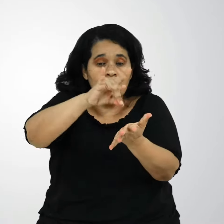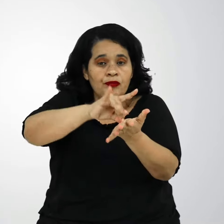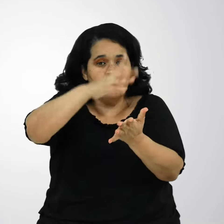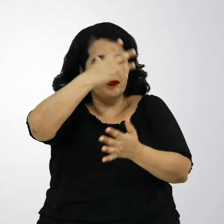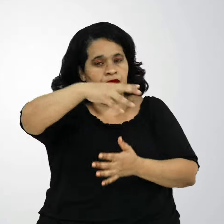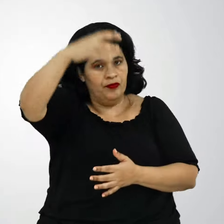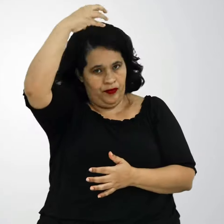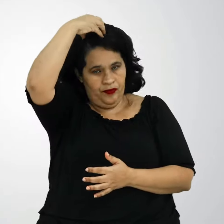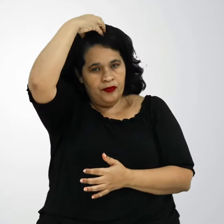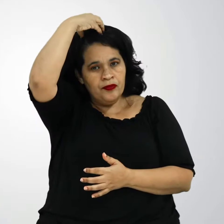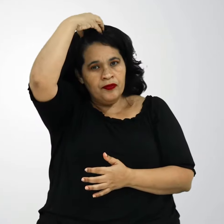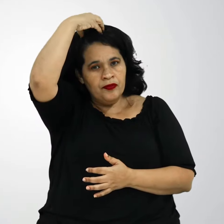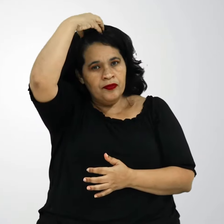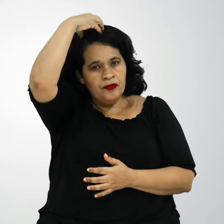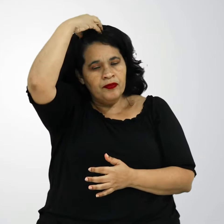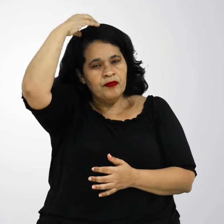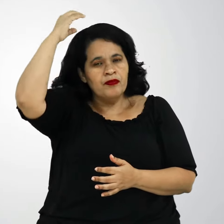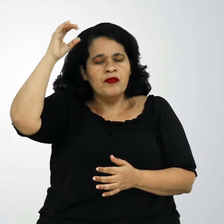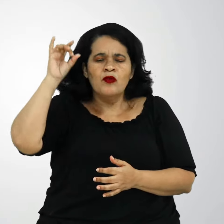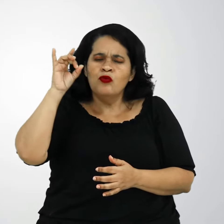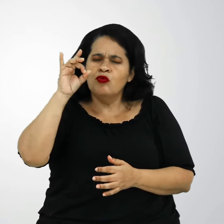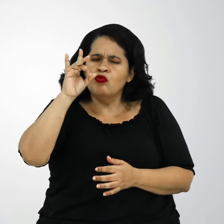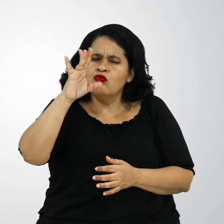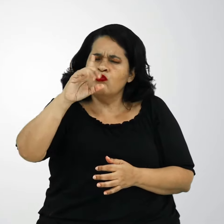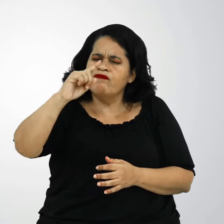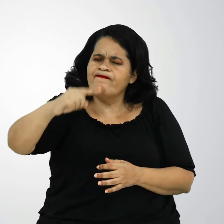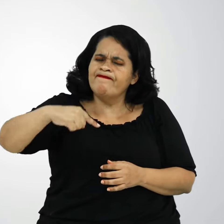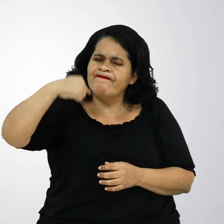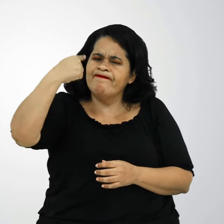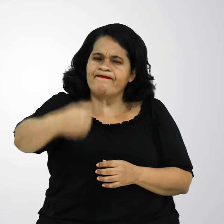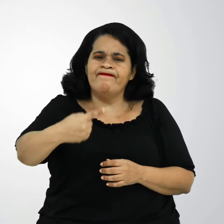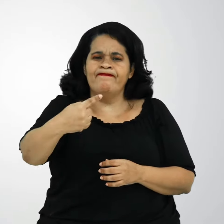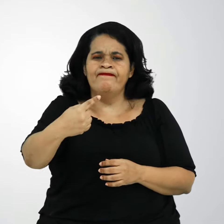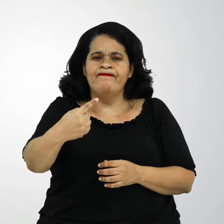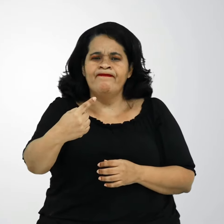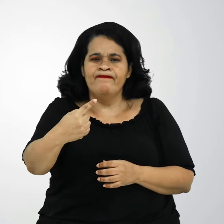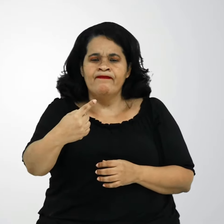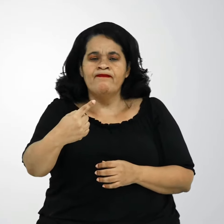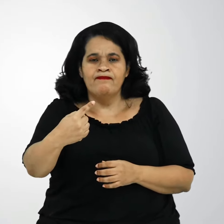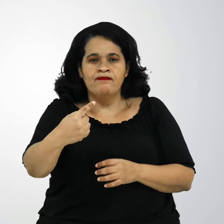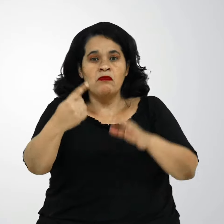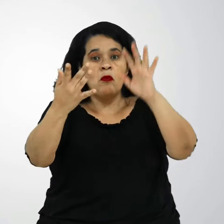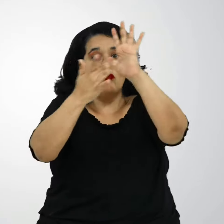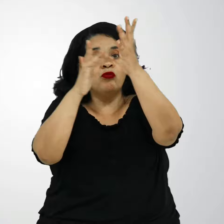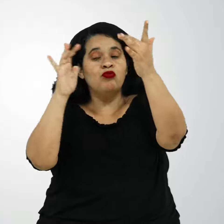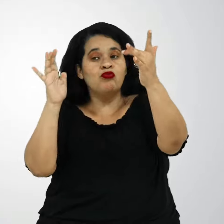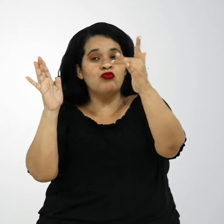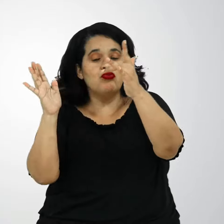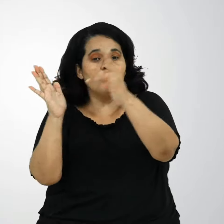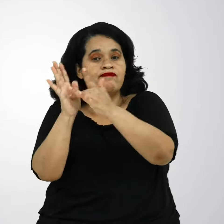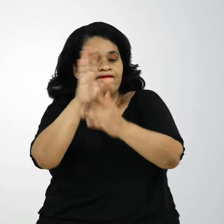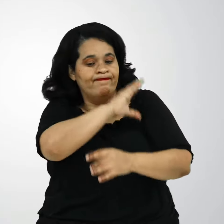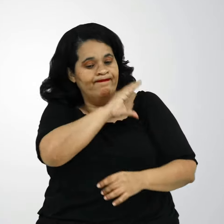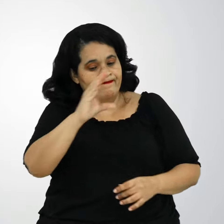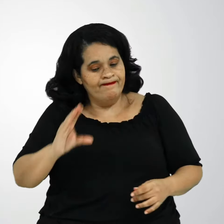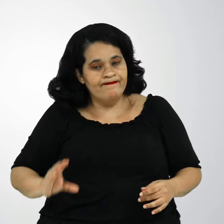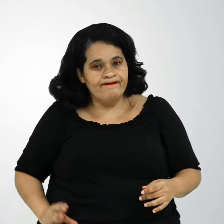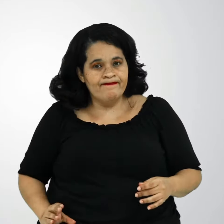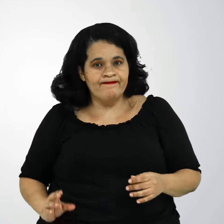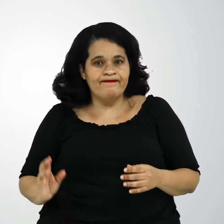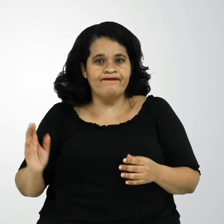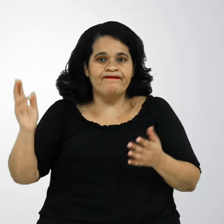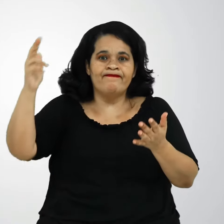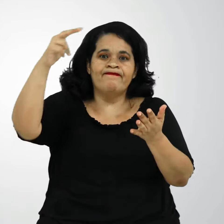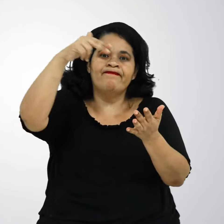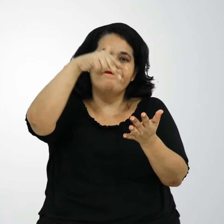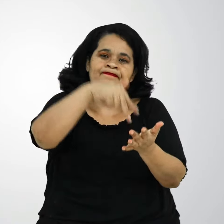Deus, seria só muito tempo depois, com a chegada do Messias, do Cristo, do ungido, que estabeleceria o